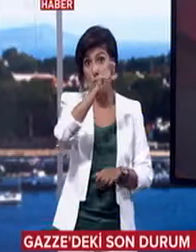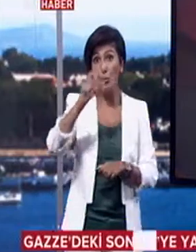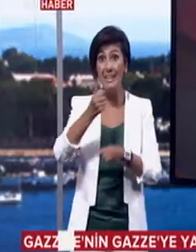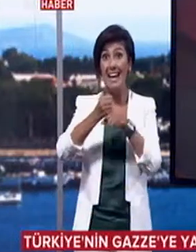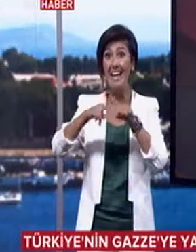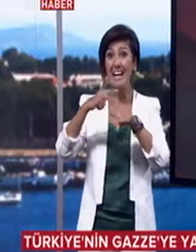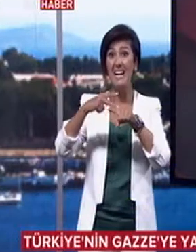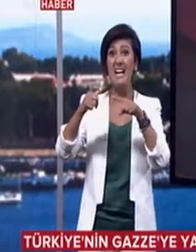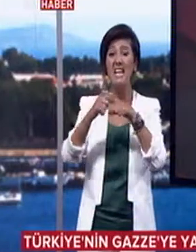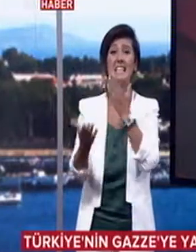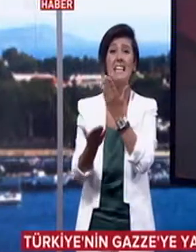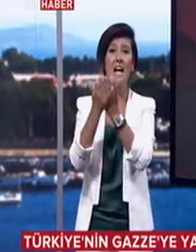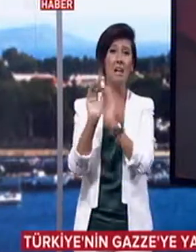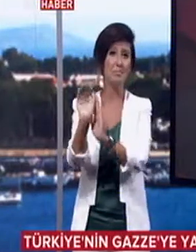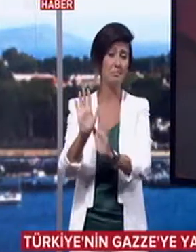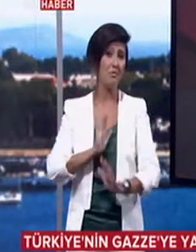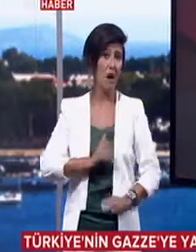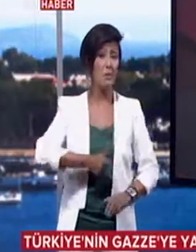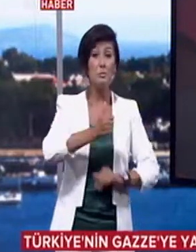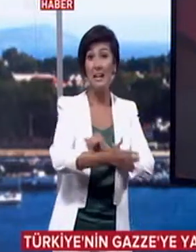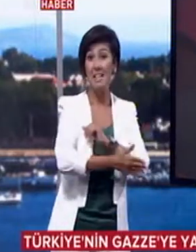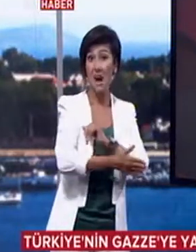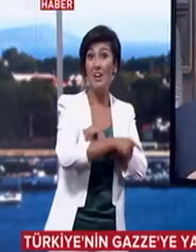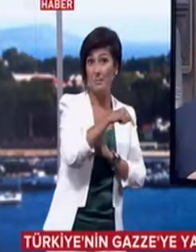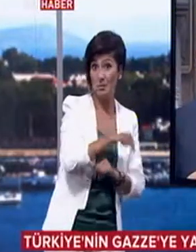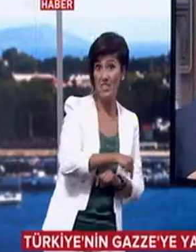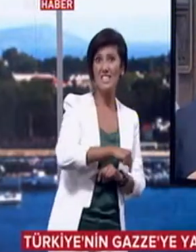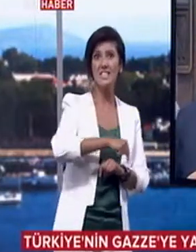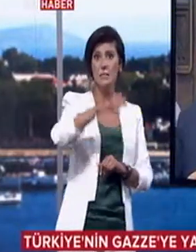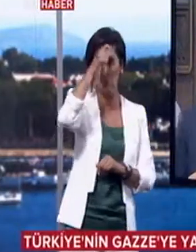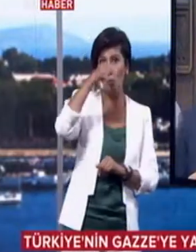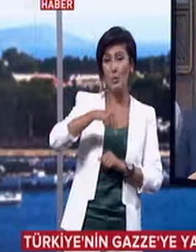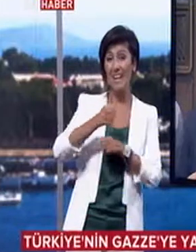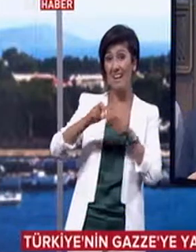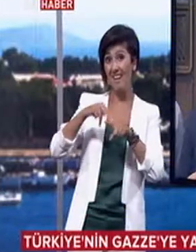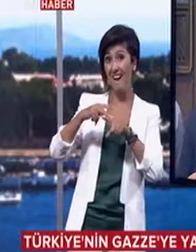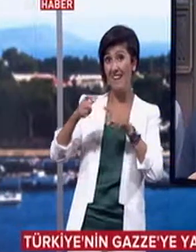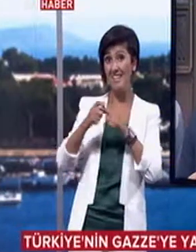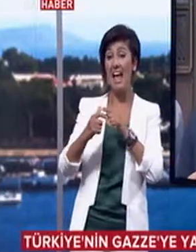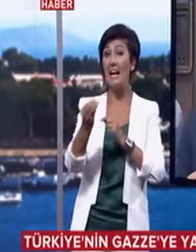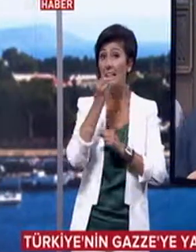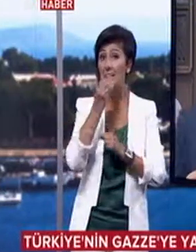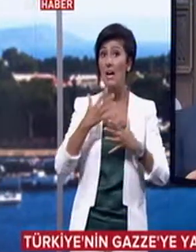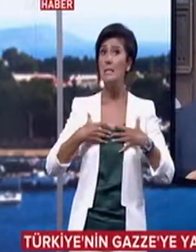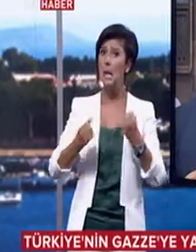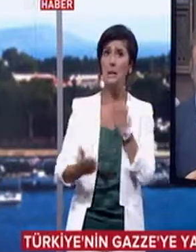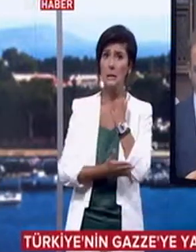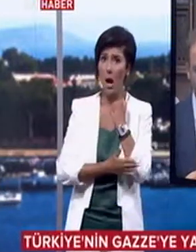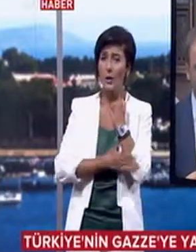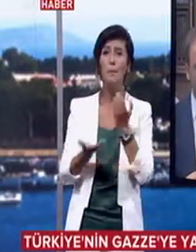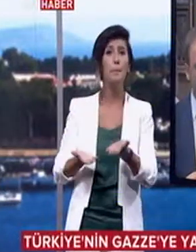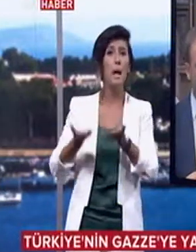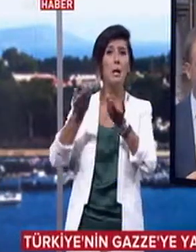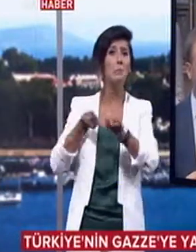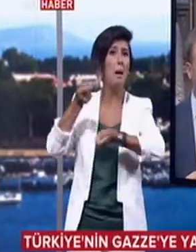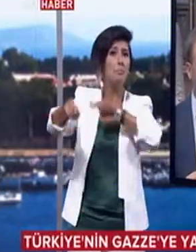Türkiye, Gazze'nin yaralarını sarıyor. Başbakan Yardımcısı Emrullah İşler, Türkiye'nin Gazze'ye gıda ve sağlık yardımlarının yanı sıra kalkınma